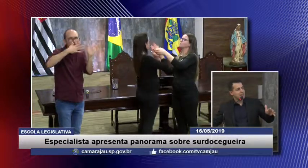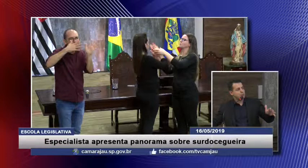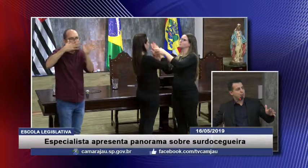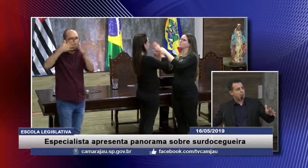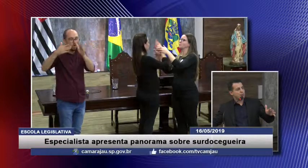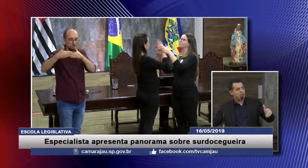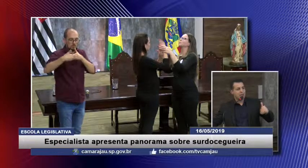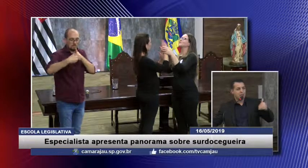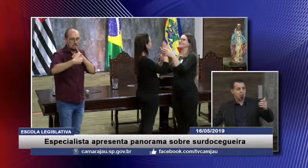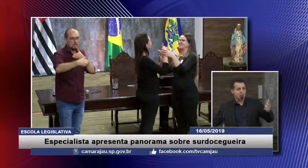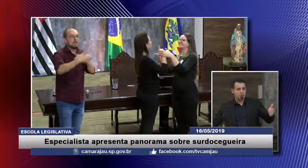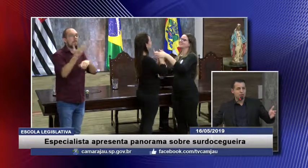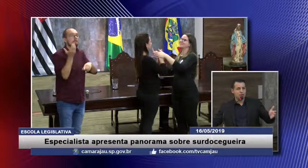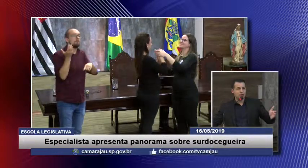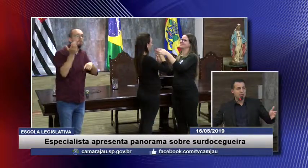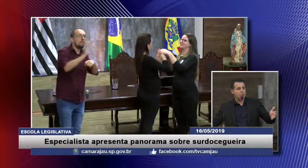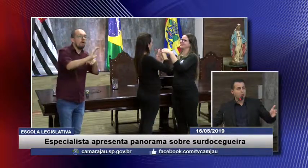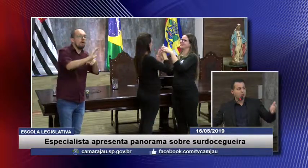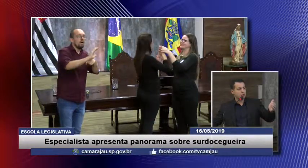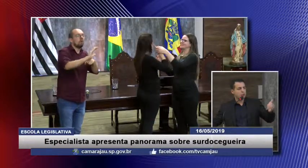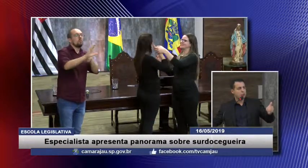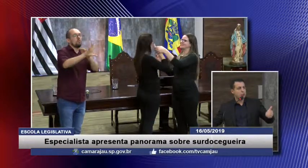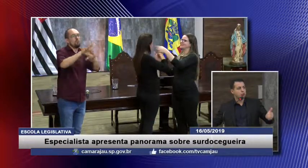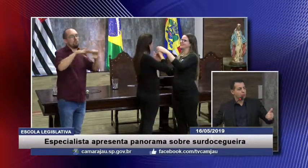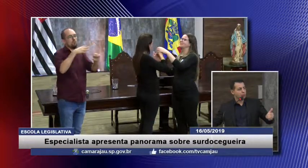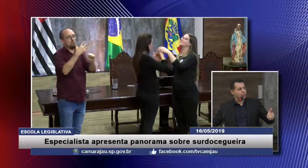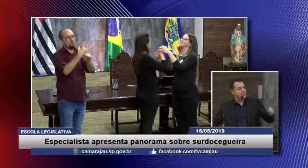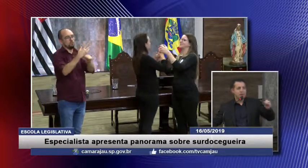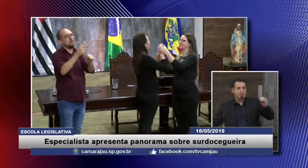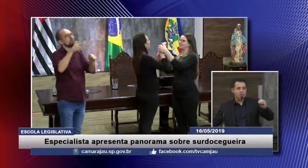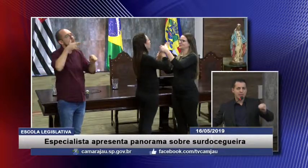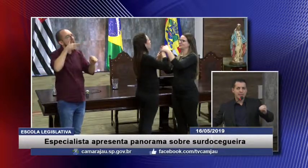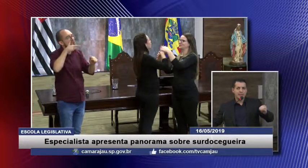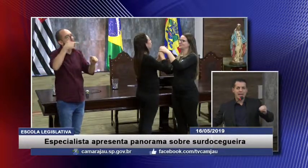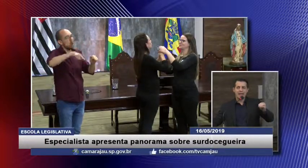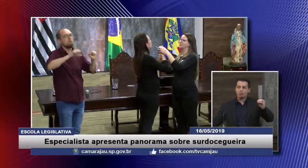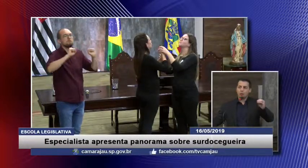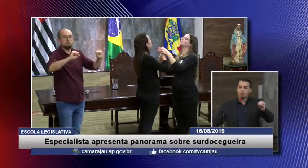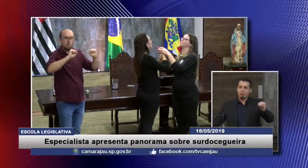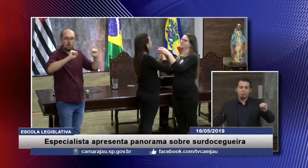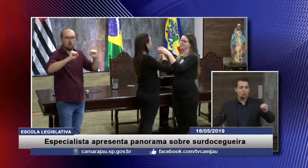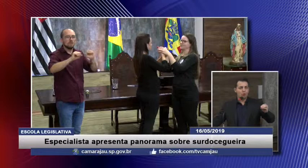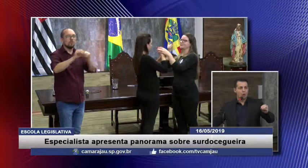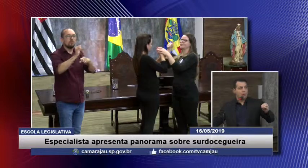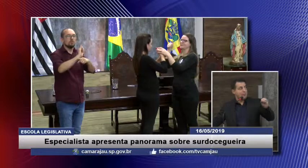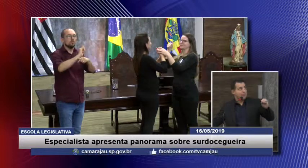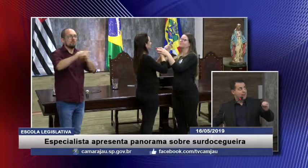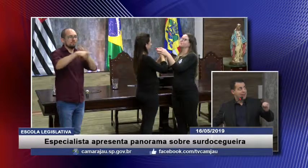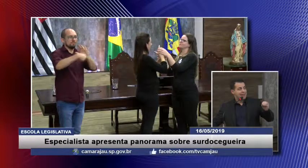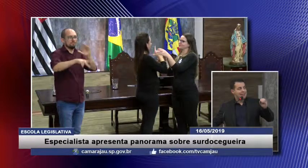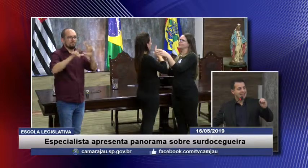estará disponível já nos próximos dias no nosso canal no YouTube. É só acessar